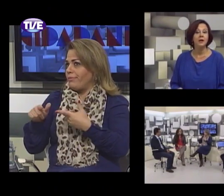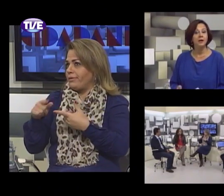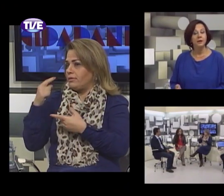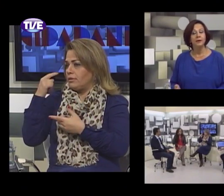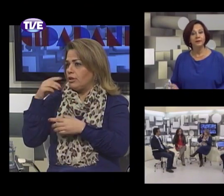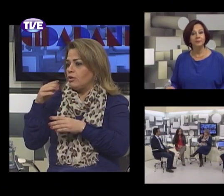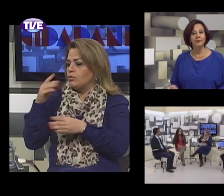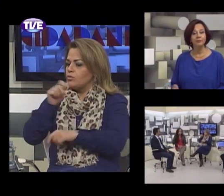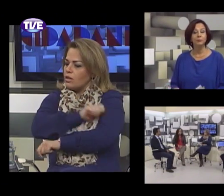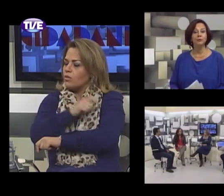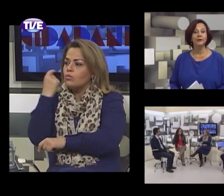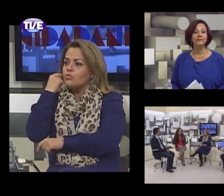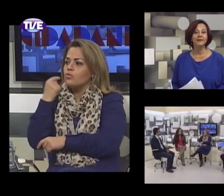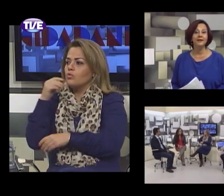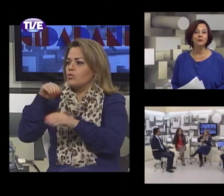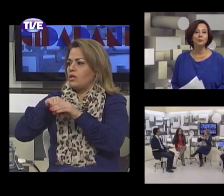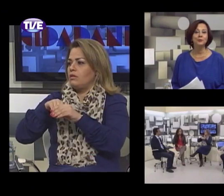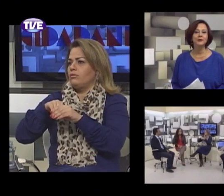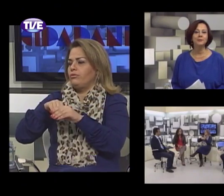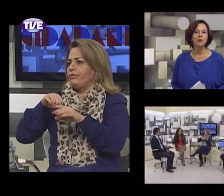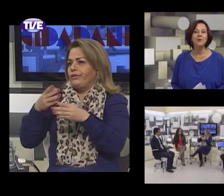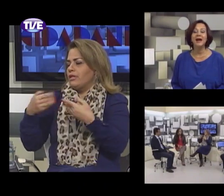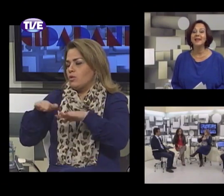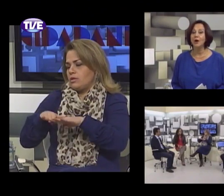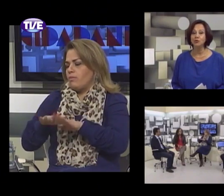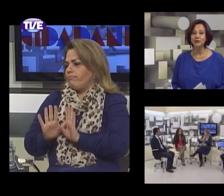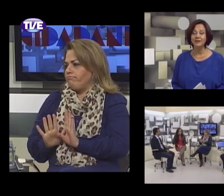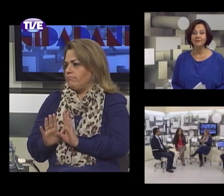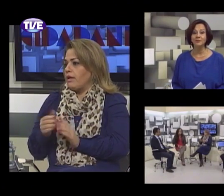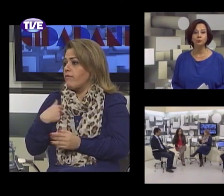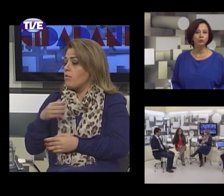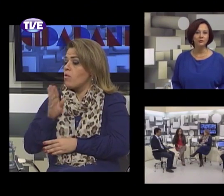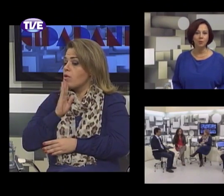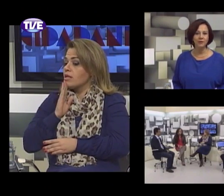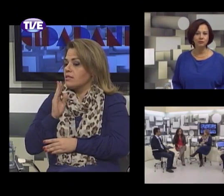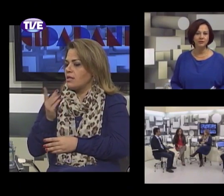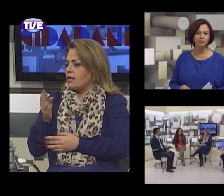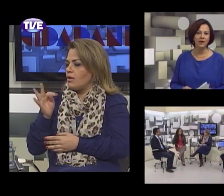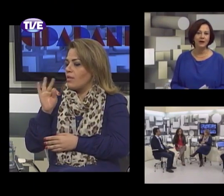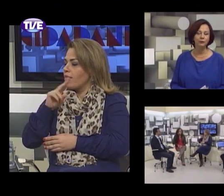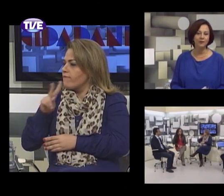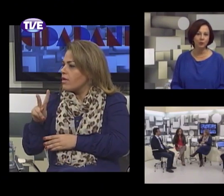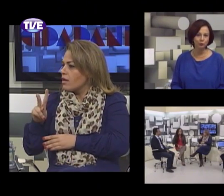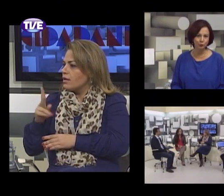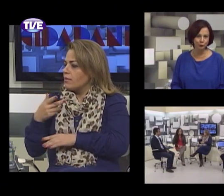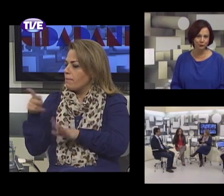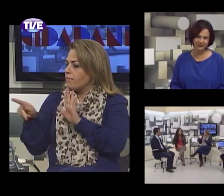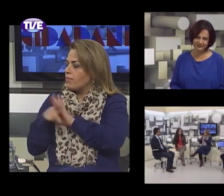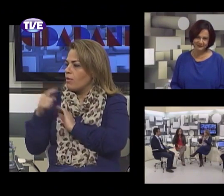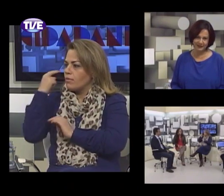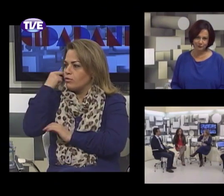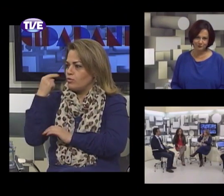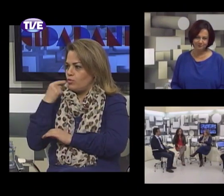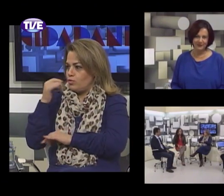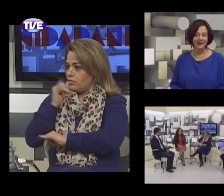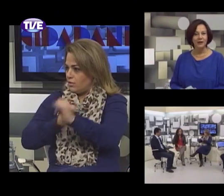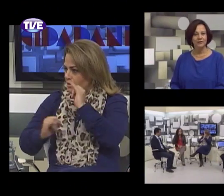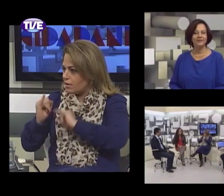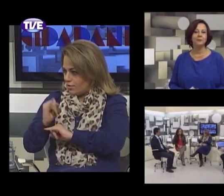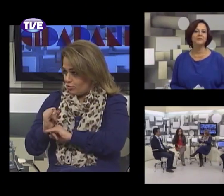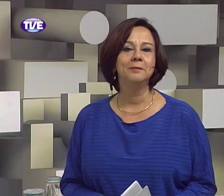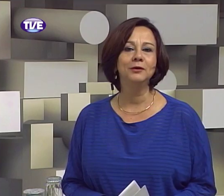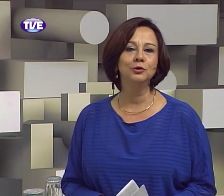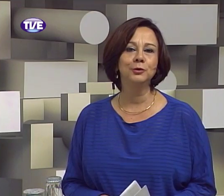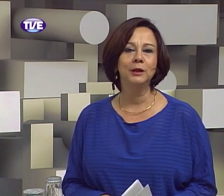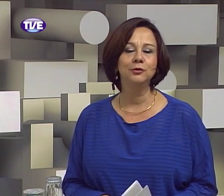regulares e também vamos conhecer aqui no programa um canal de televisão totalmente dedicado aos surdos na internet.